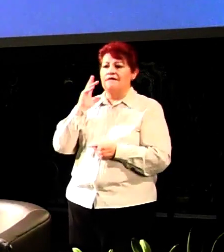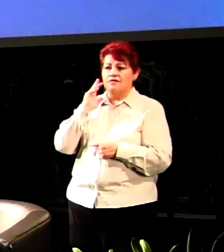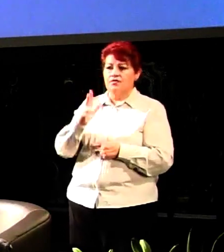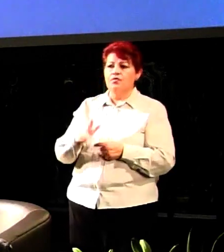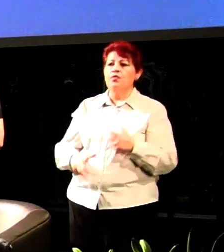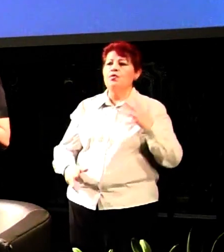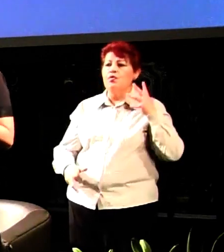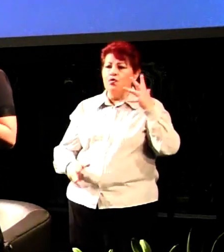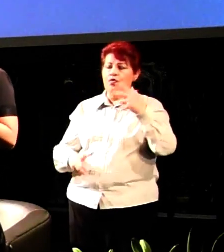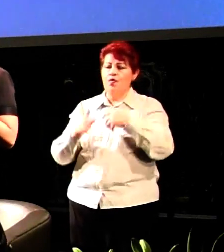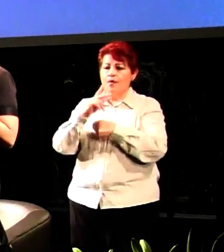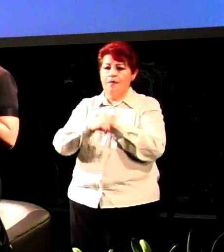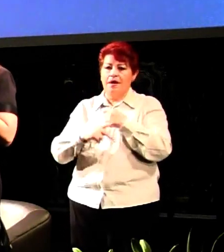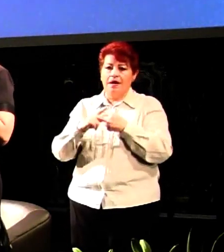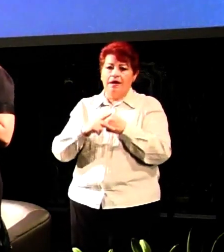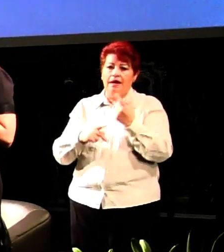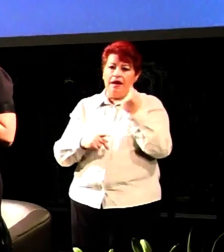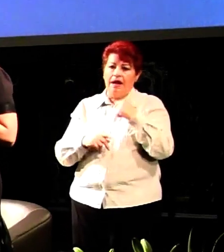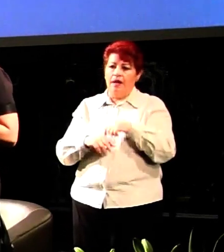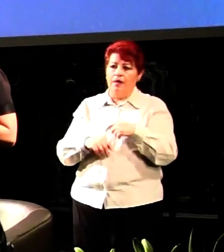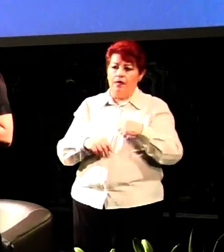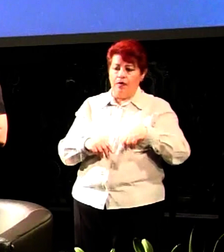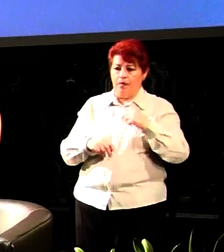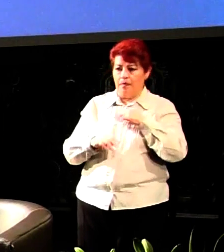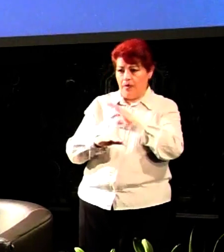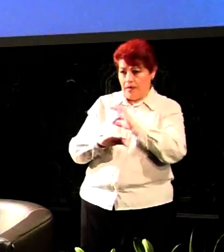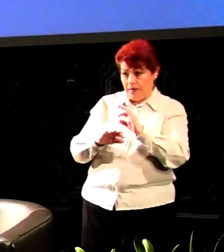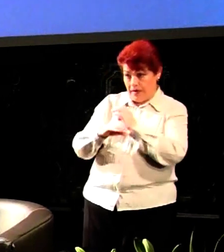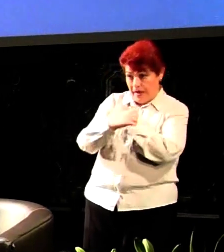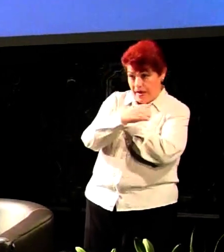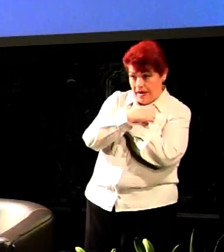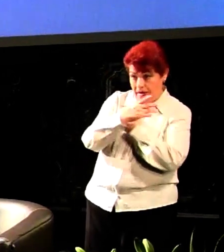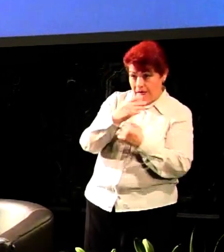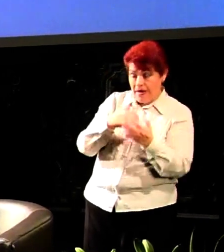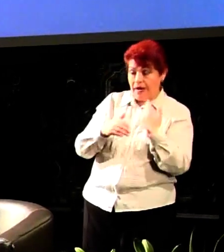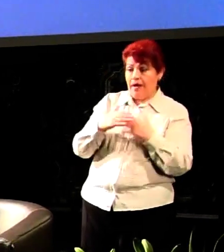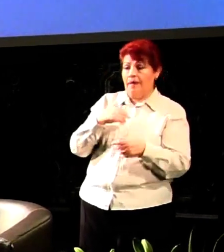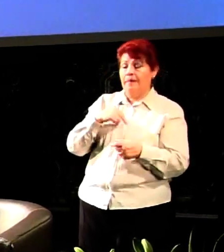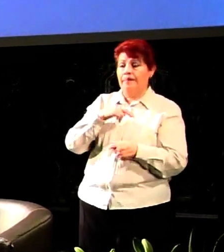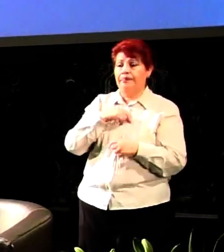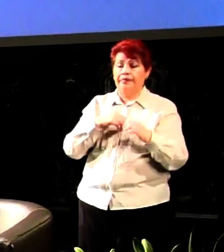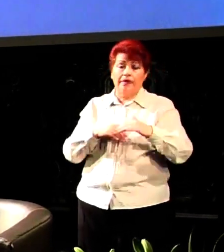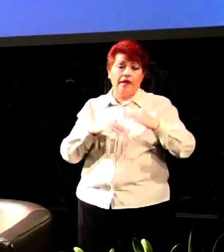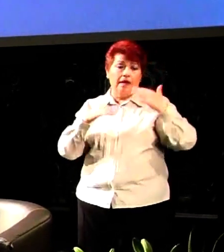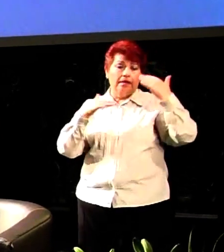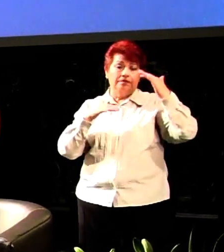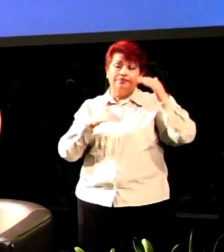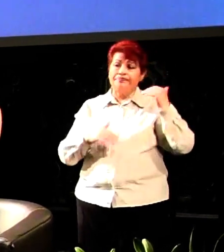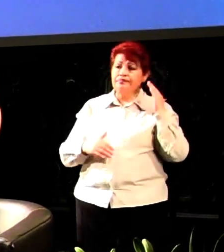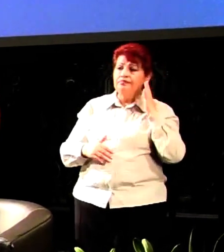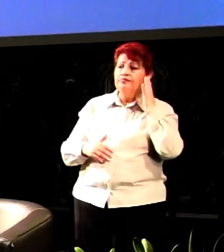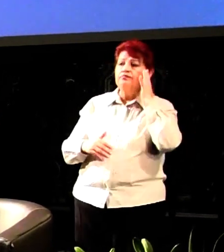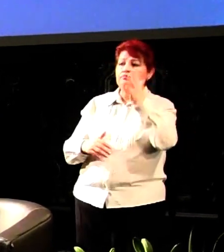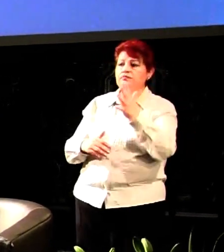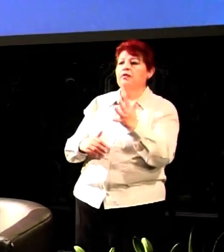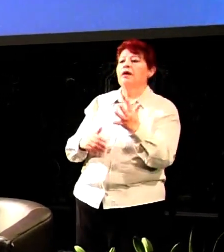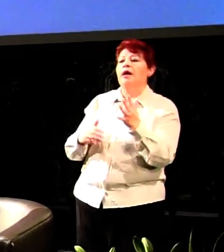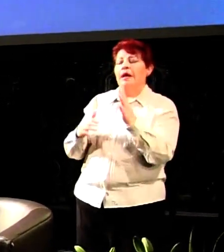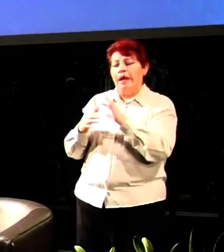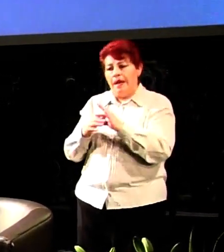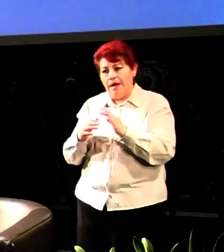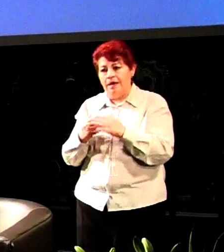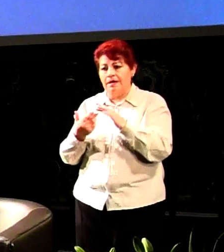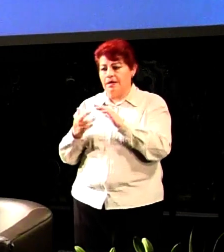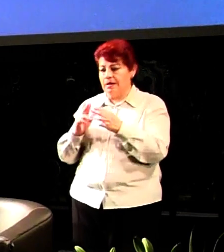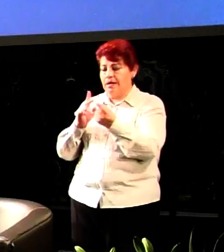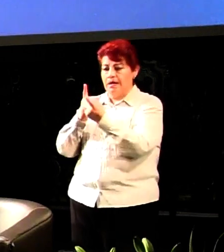nuestro país. Y sí creo que si nosotros podemos educar a nuestros adultos del futuro a manejarnos y a